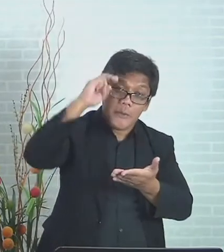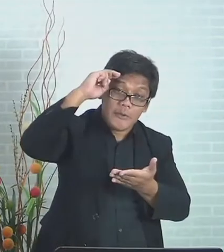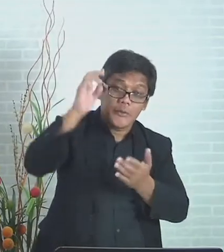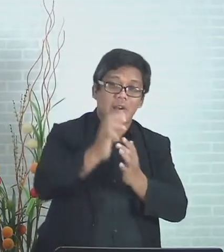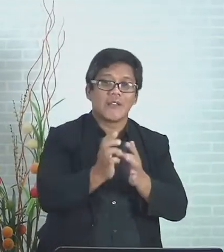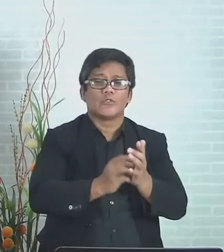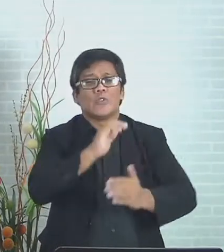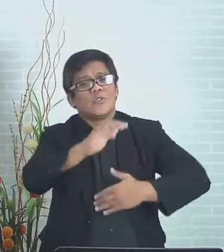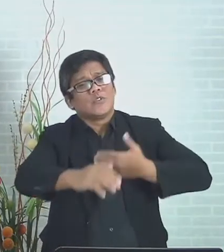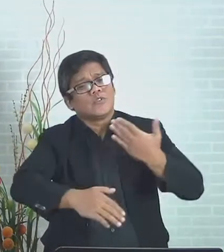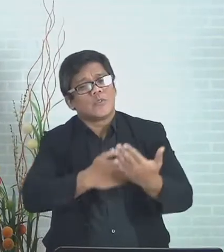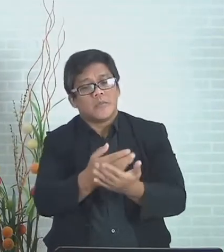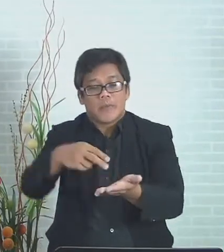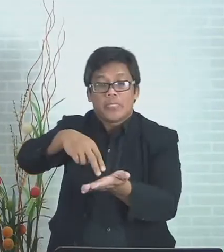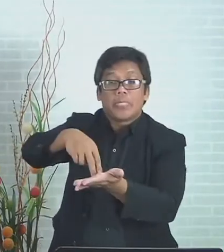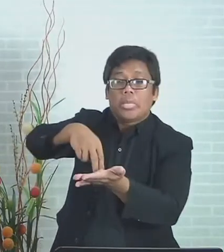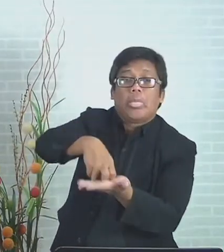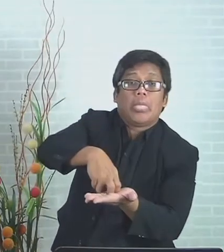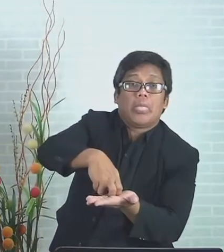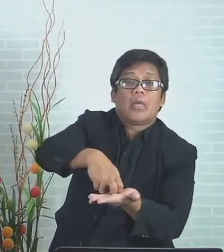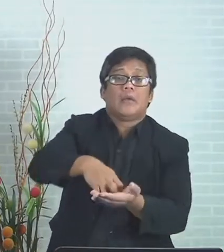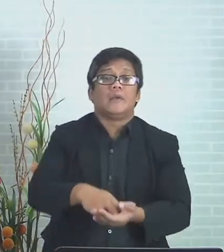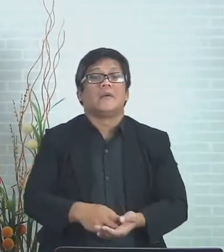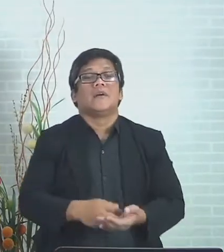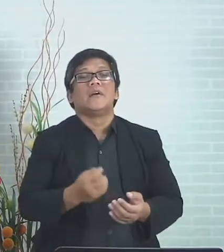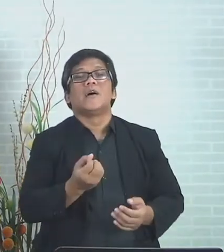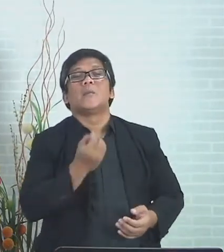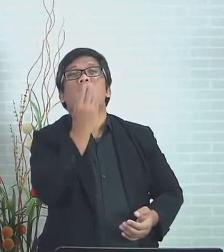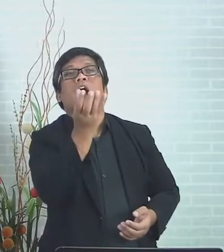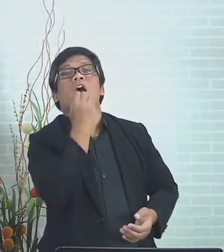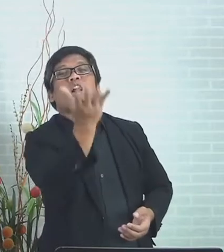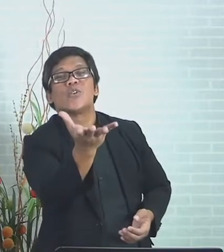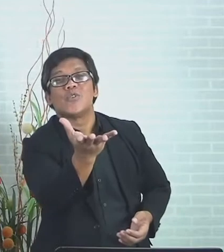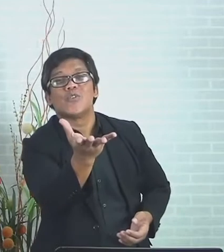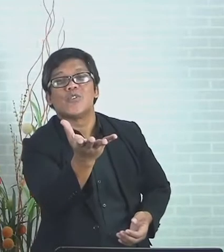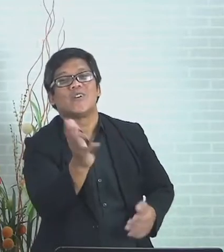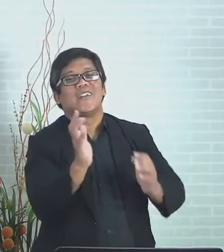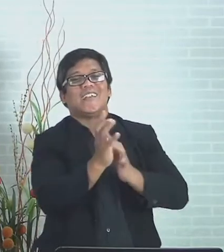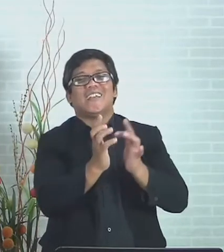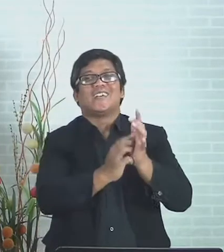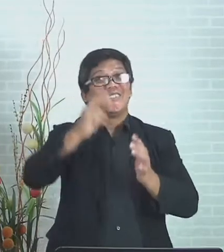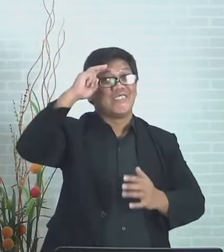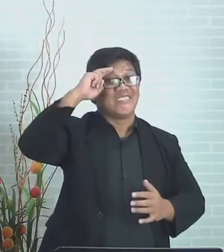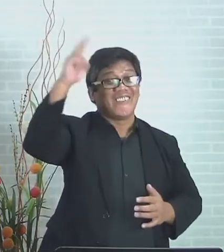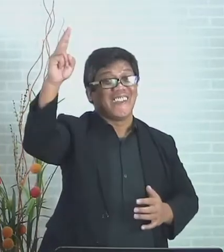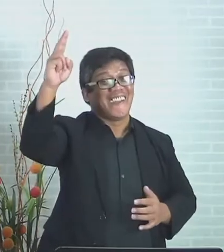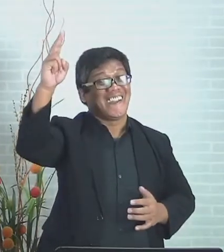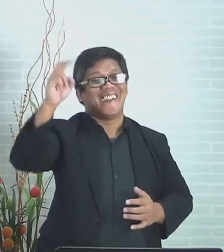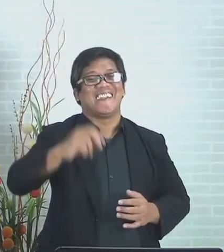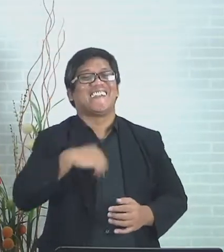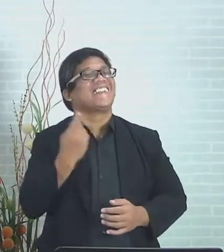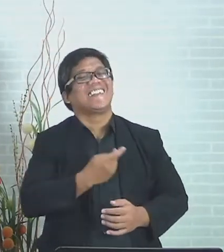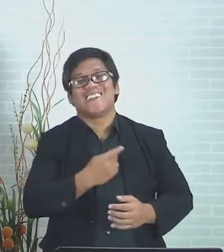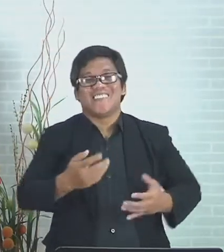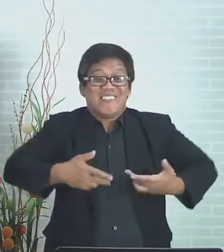semua bertekuk lutut dan mengaku Yesus adalah Tuhan Wah kita